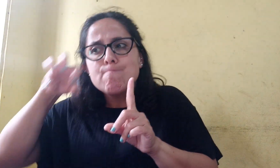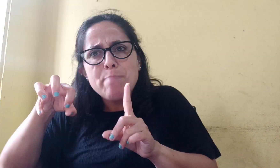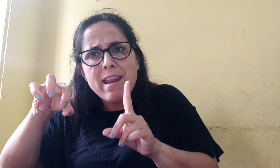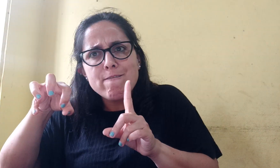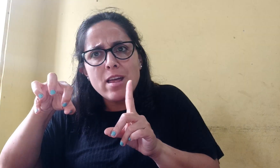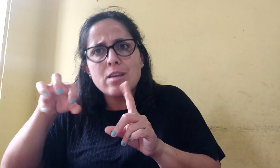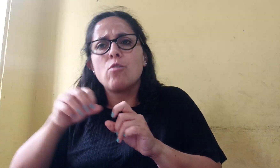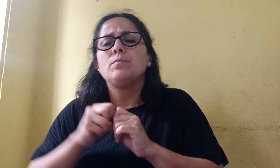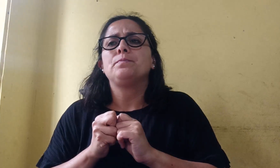tienen